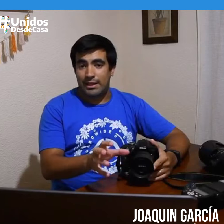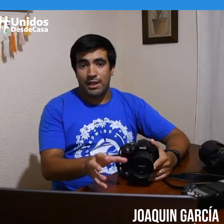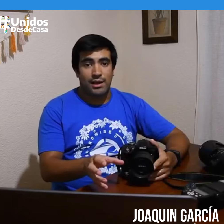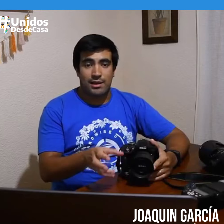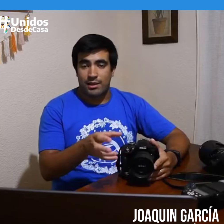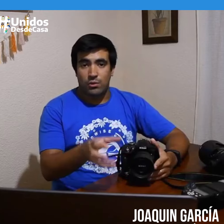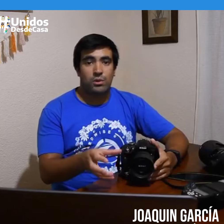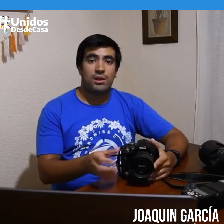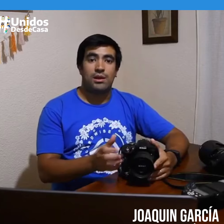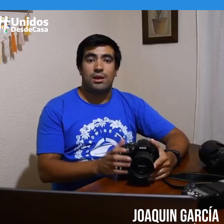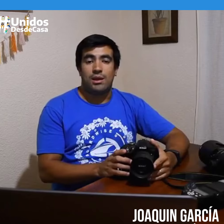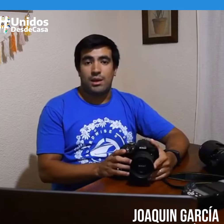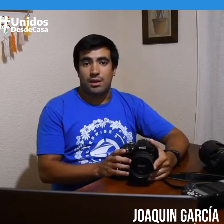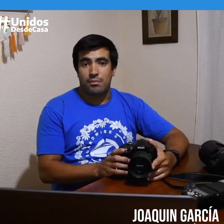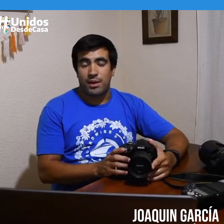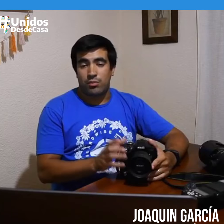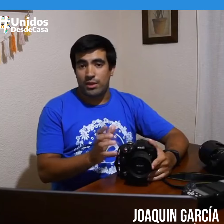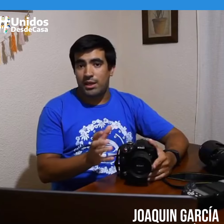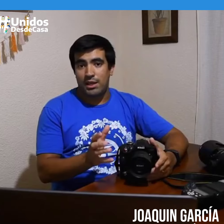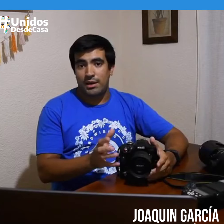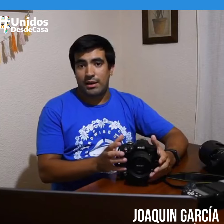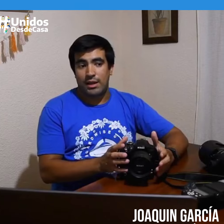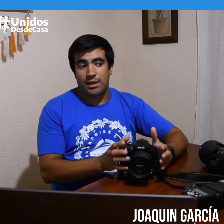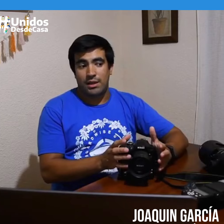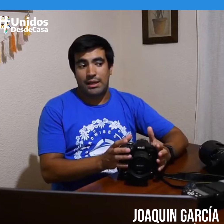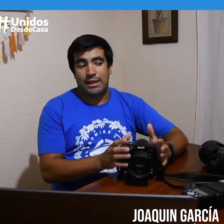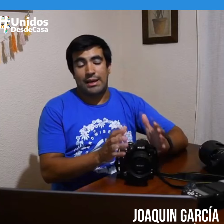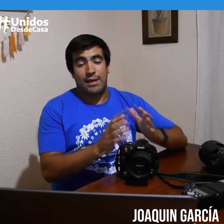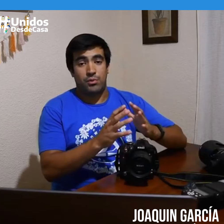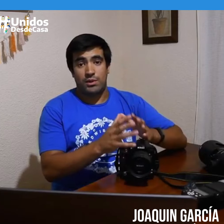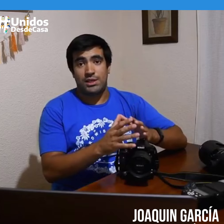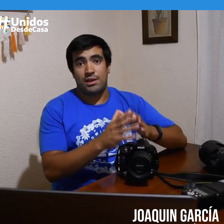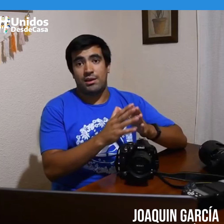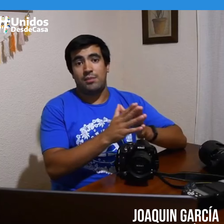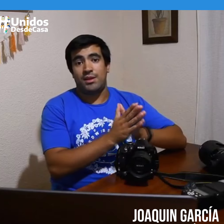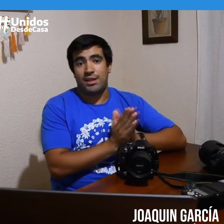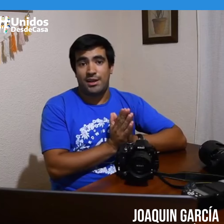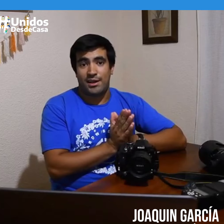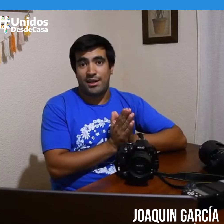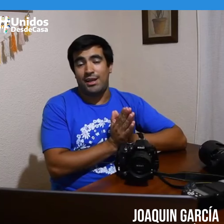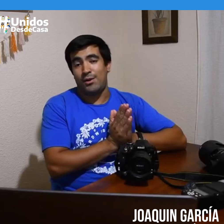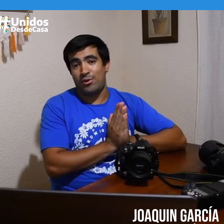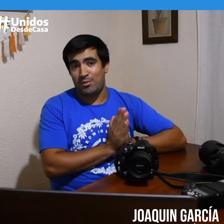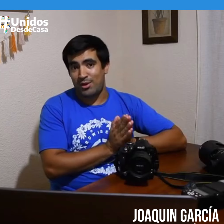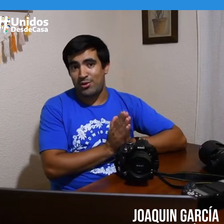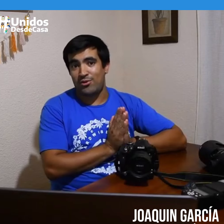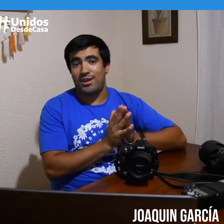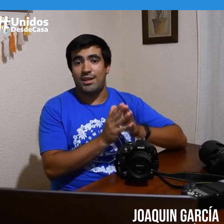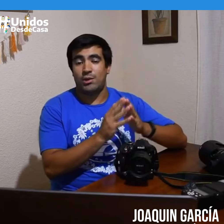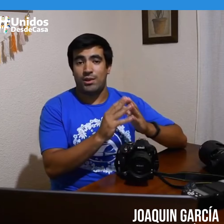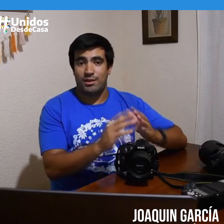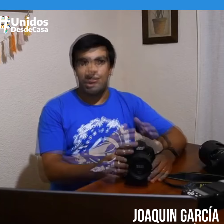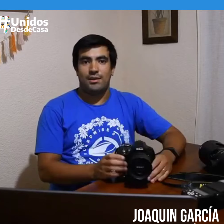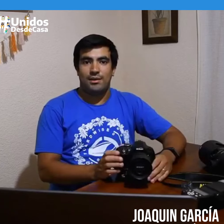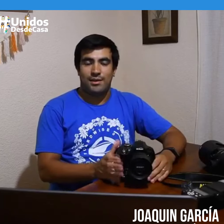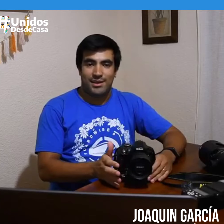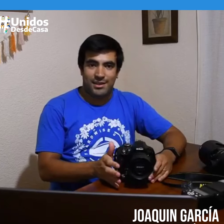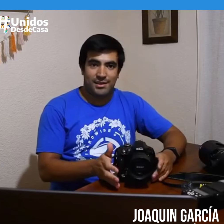tenga, que te guste para poder aprovechar y matar el aburrimiento en esta cuarentena es